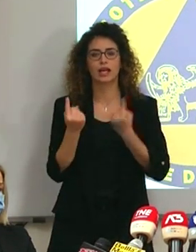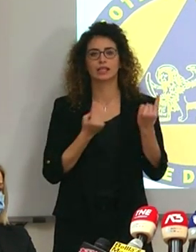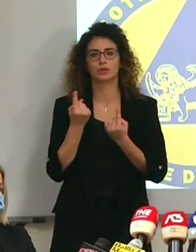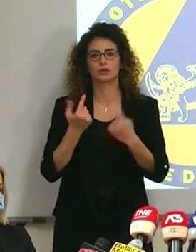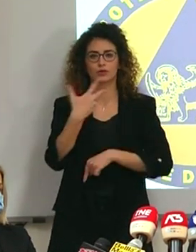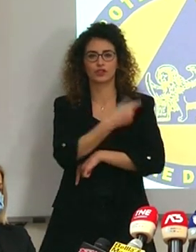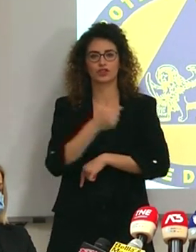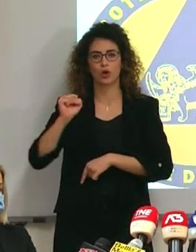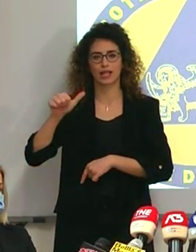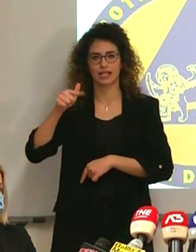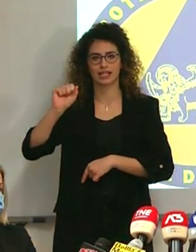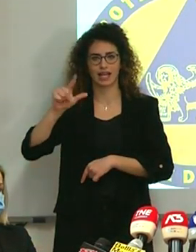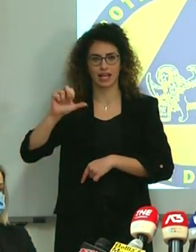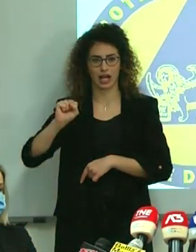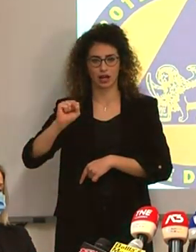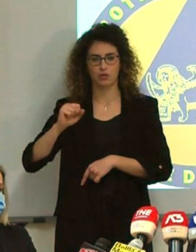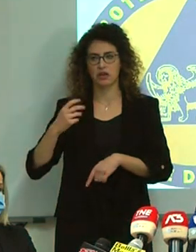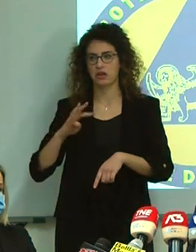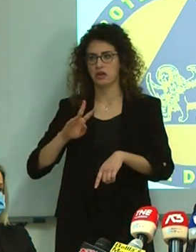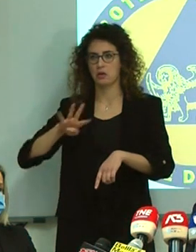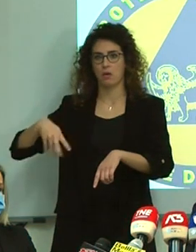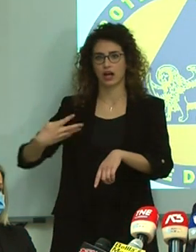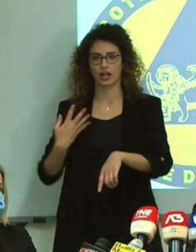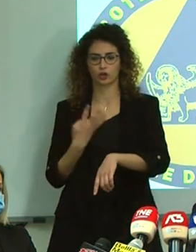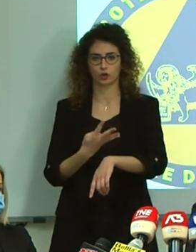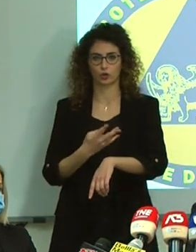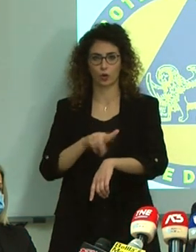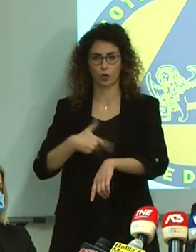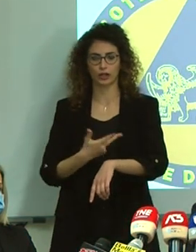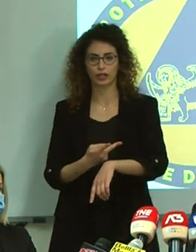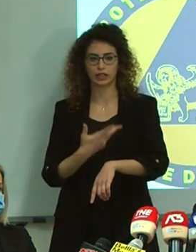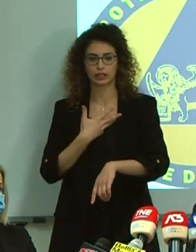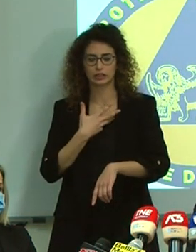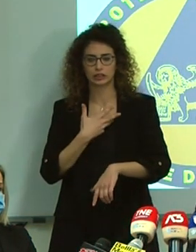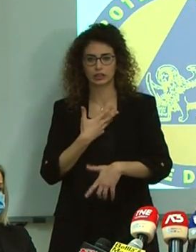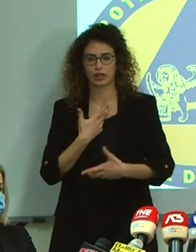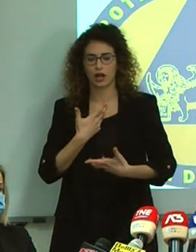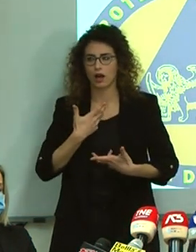noi abbiamo avuto e nel giro di 48 ore abbiamo avuto docce fredde in continuazione